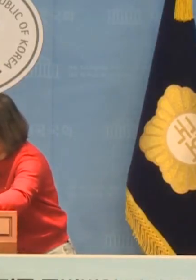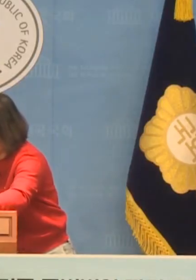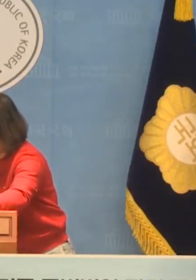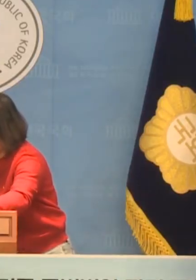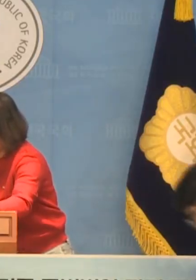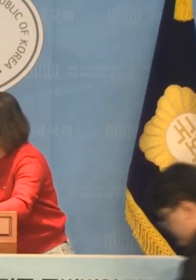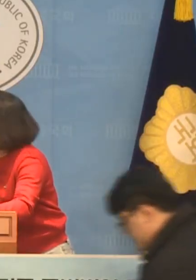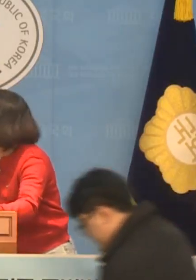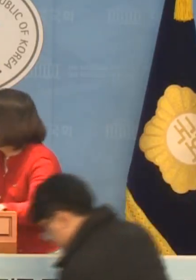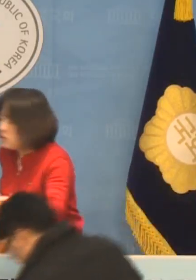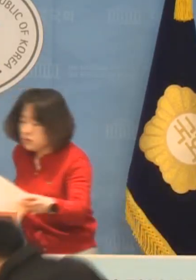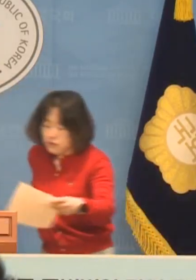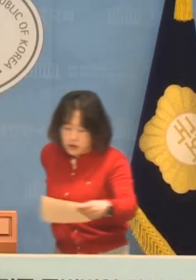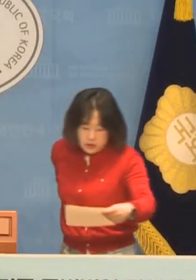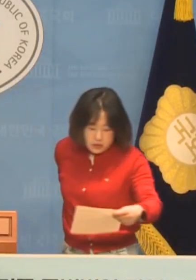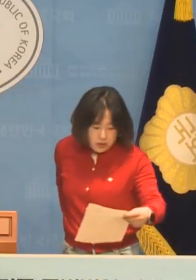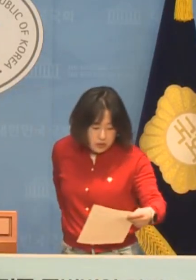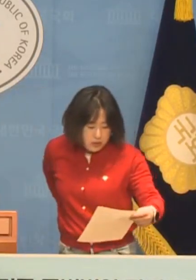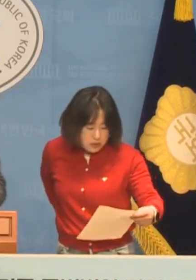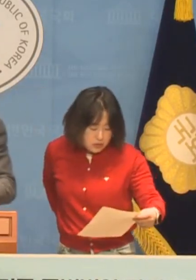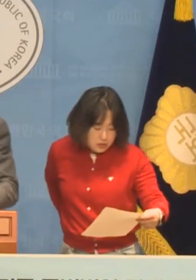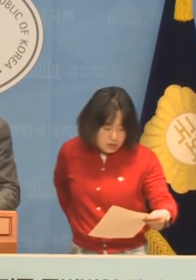바뀌었어? 20분이네. 네, 20분이야.